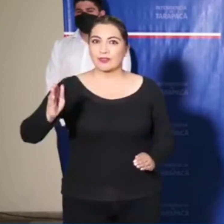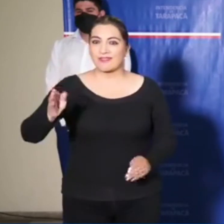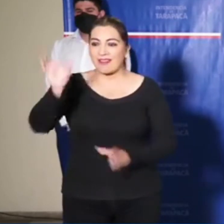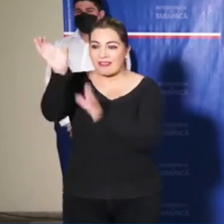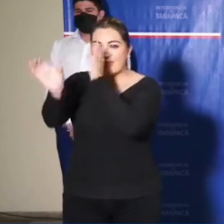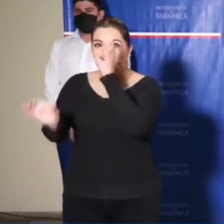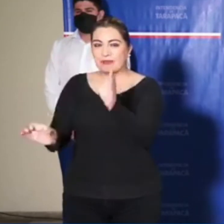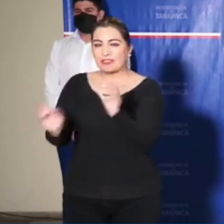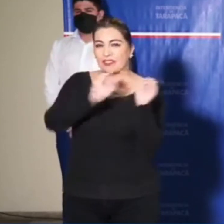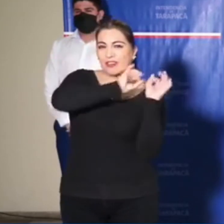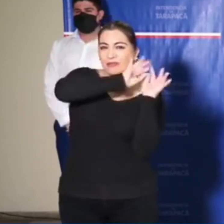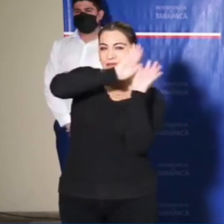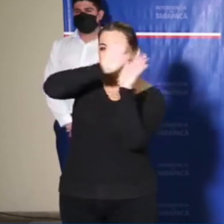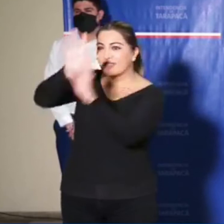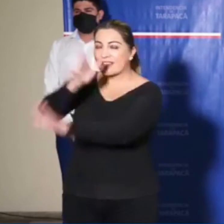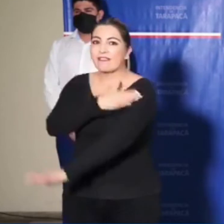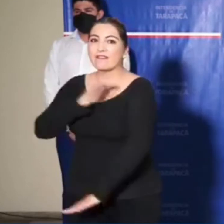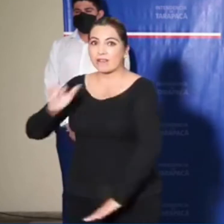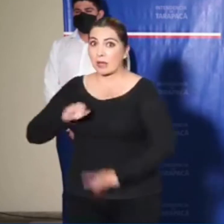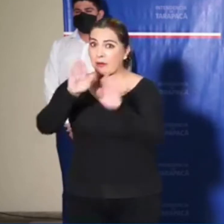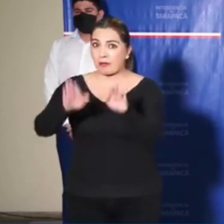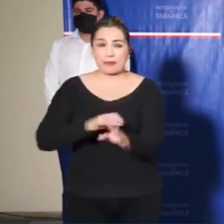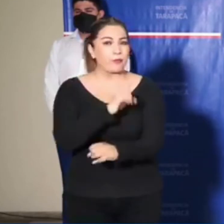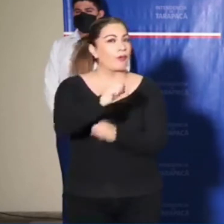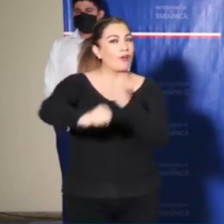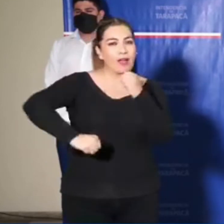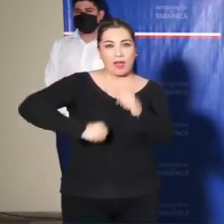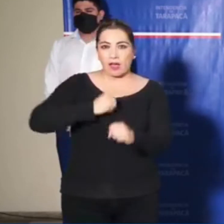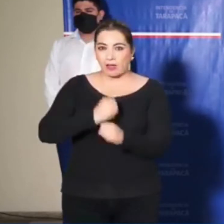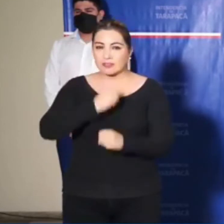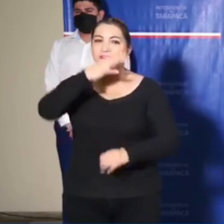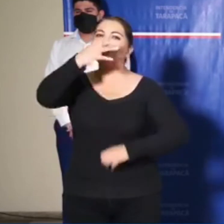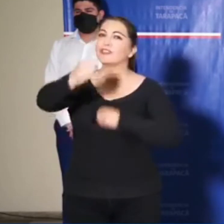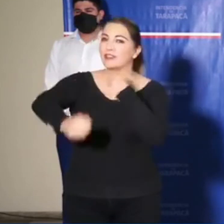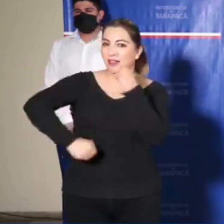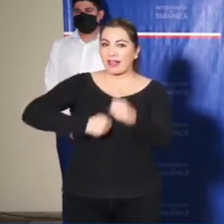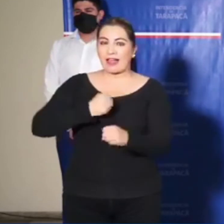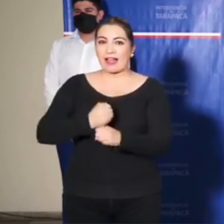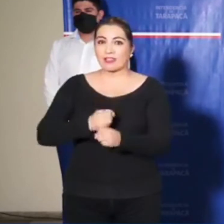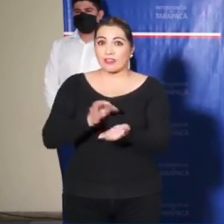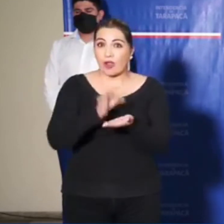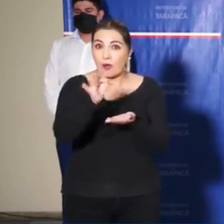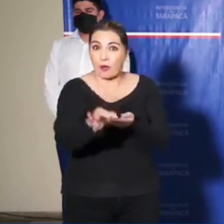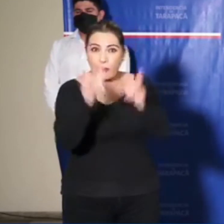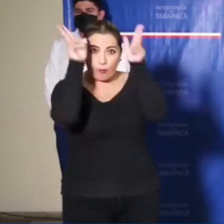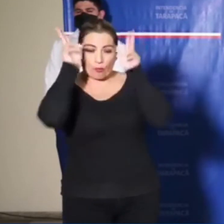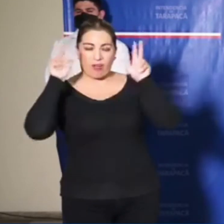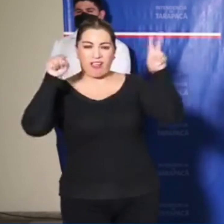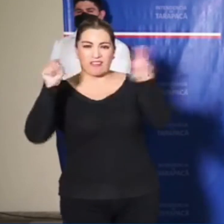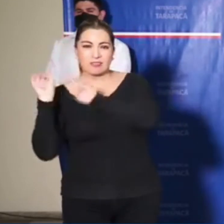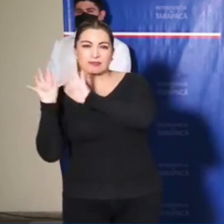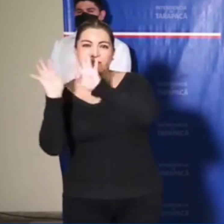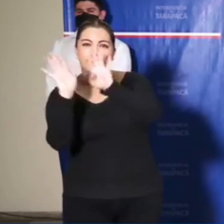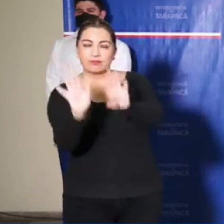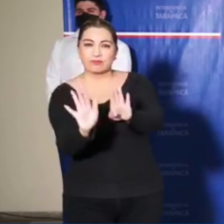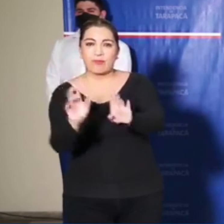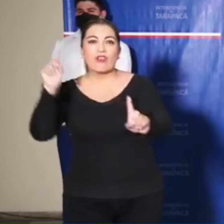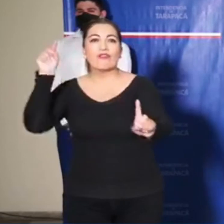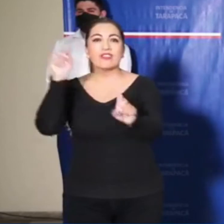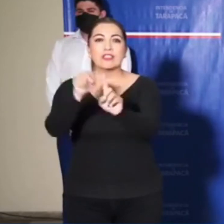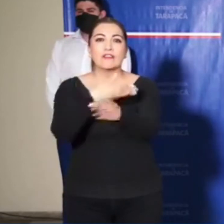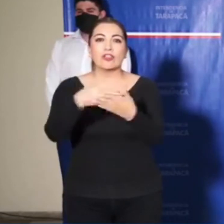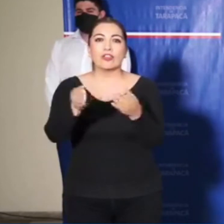peregrino, que si bien cada año hace una estación en el poblado de La Tirana, tiene su meta en el